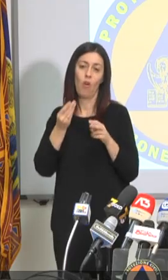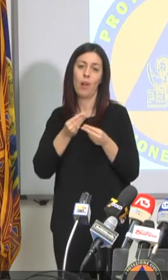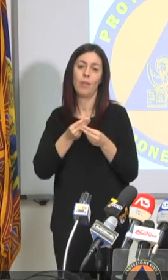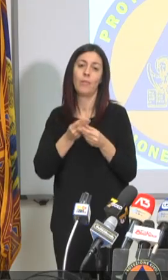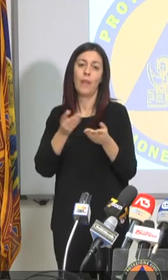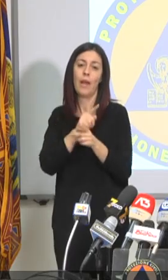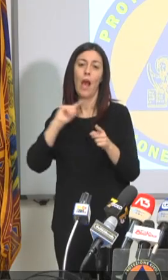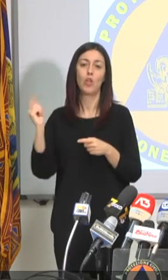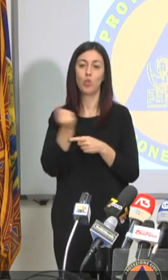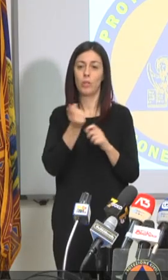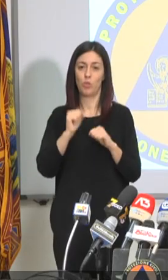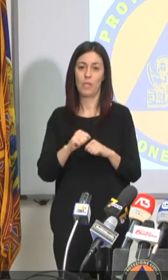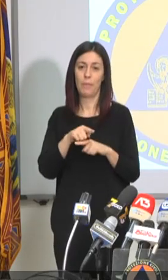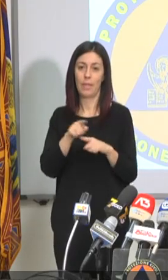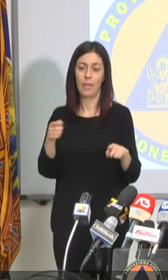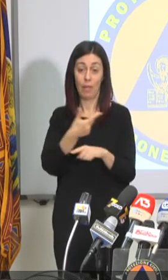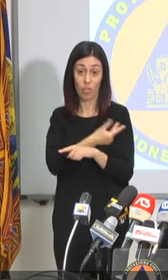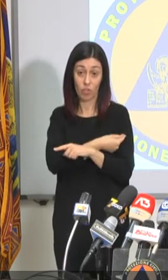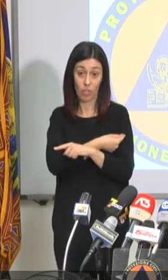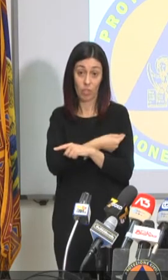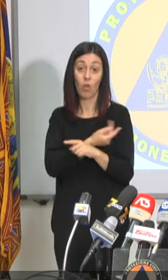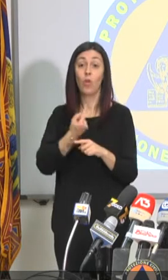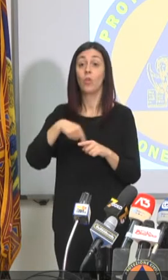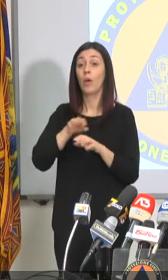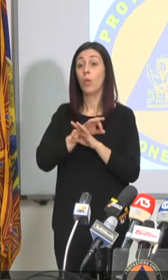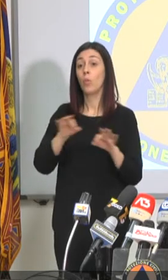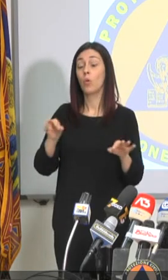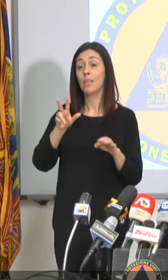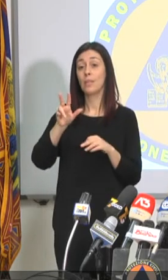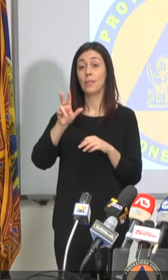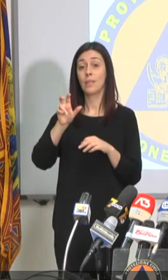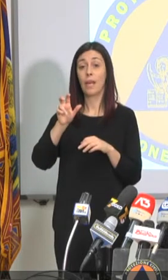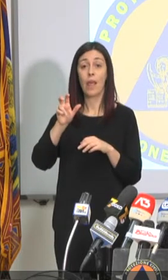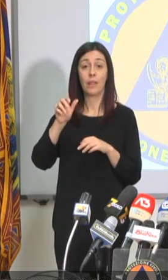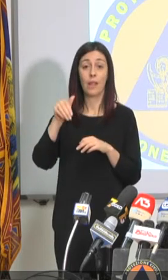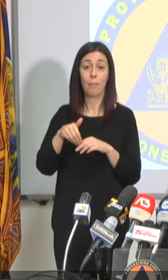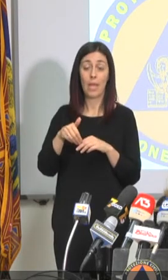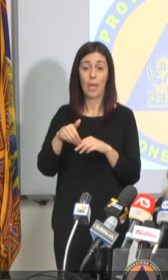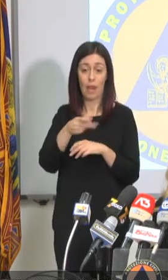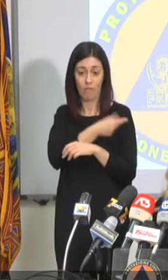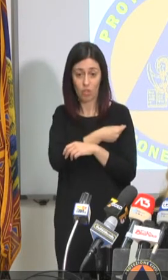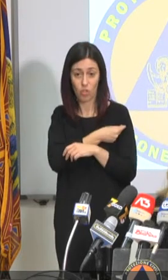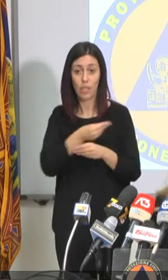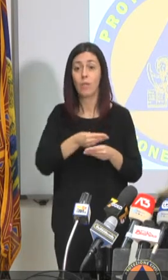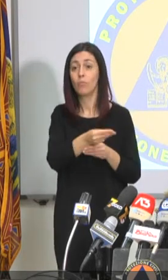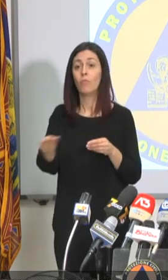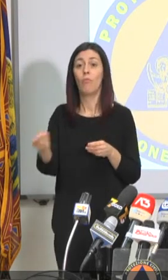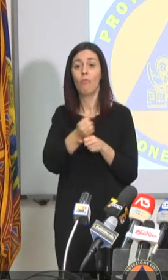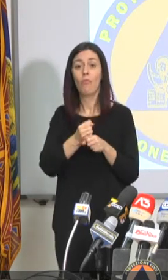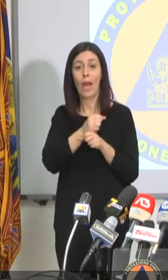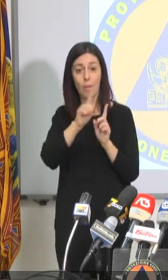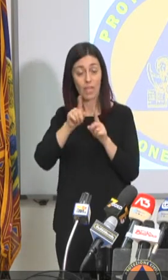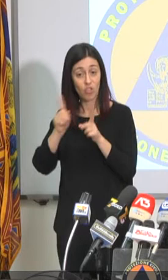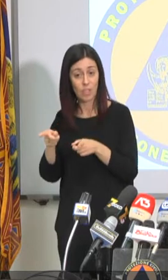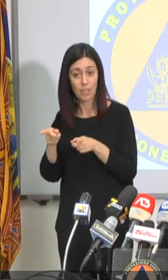abbiamo congelate 30mila dosi da dare ai farmacisti e li daremo ai primi di dicembre perché con